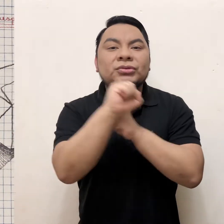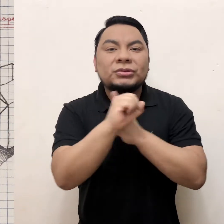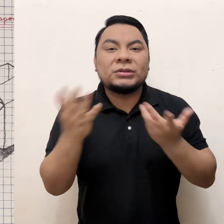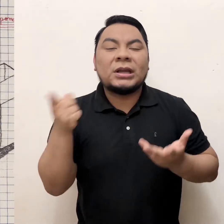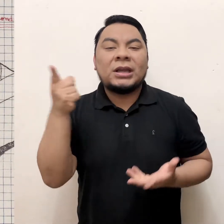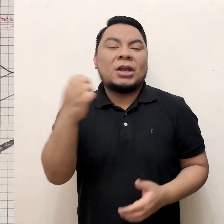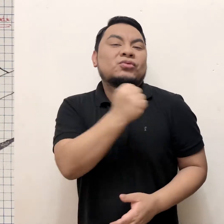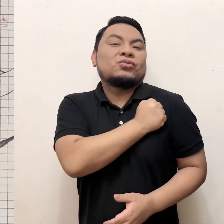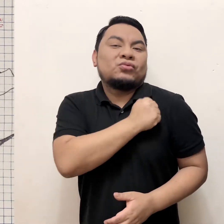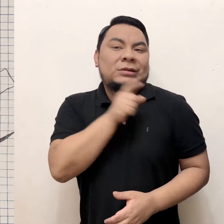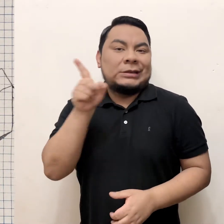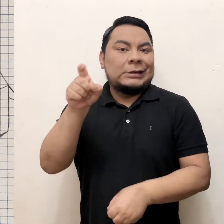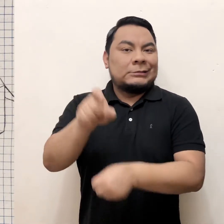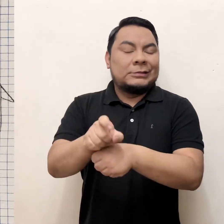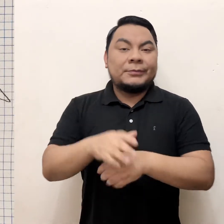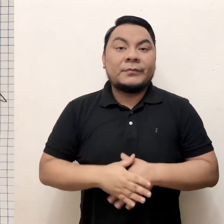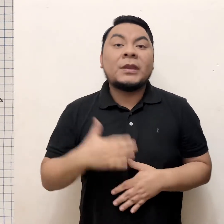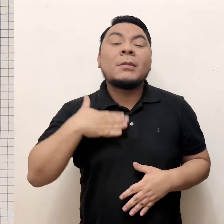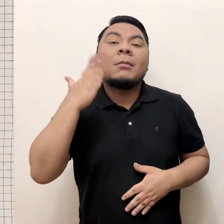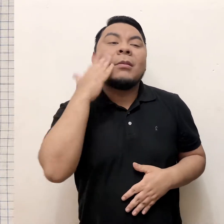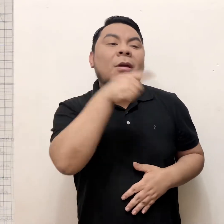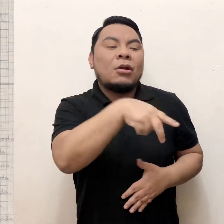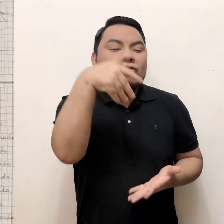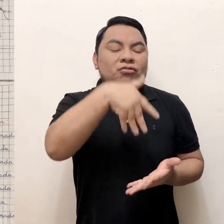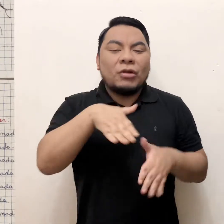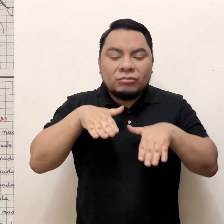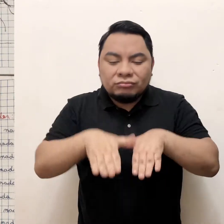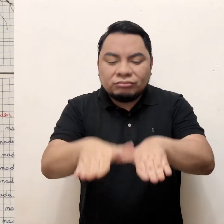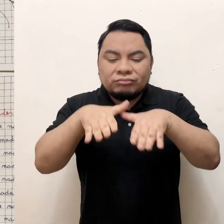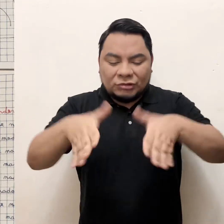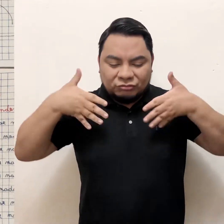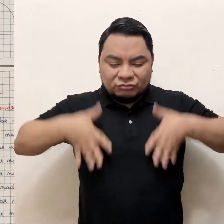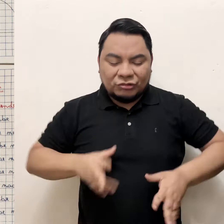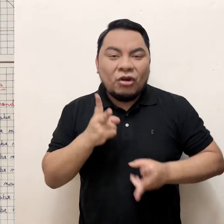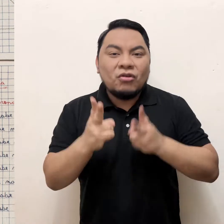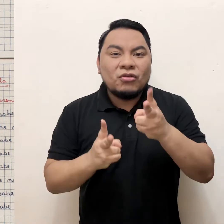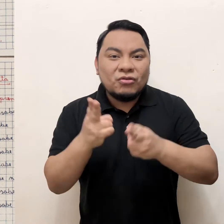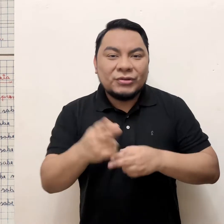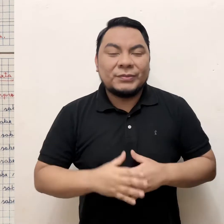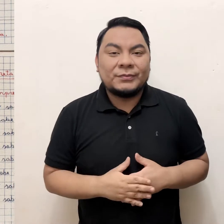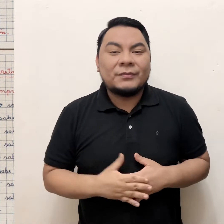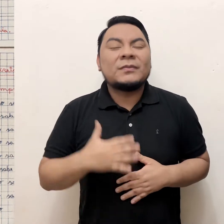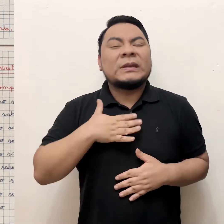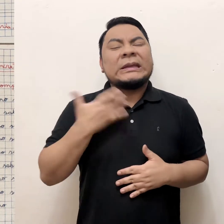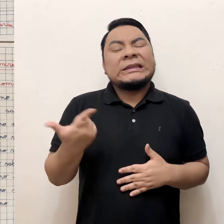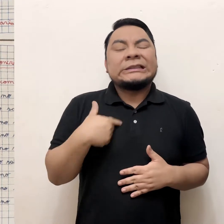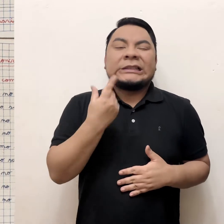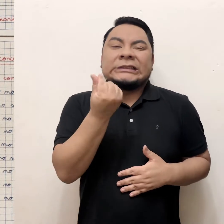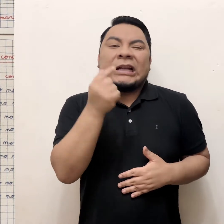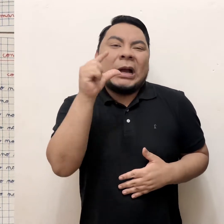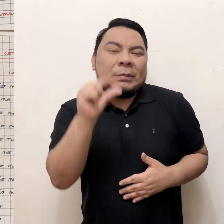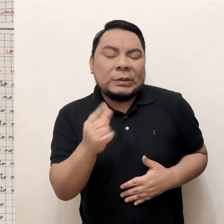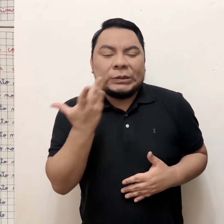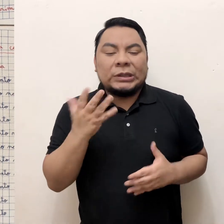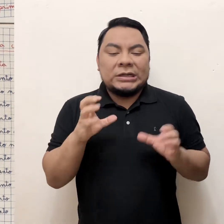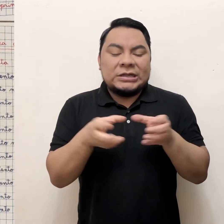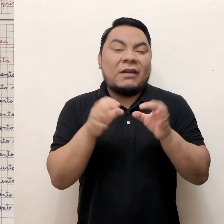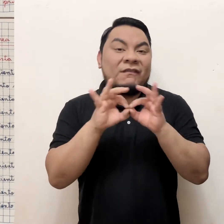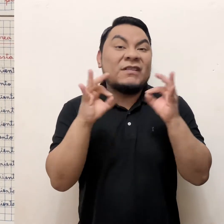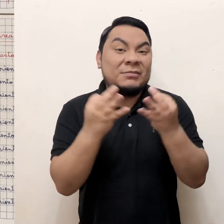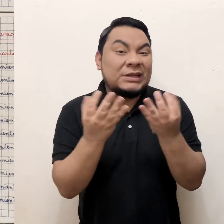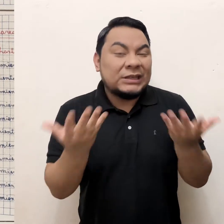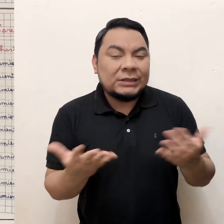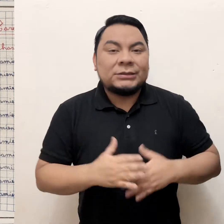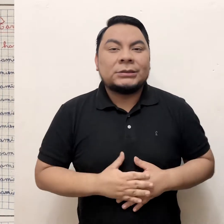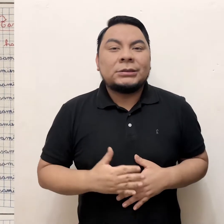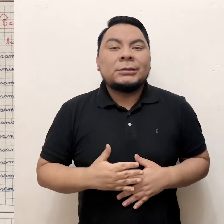secundario. Mi madre estudió corte y confección. Delimitan mi propuesta el entorno familiar, mis